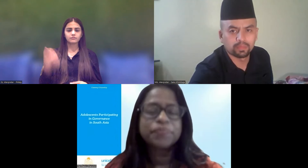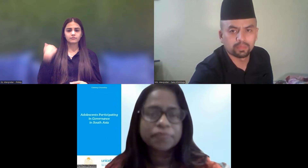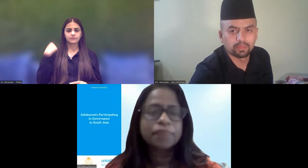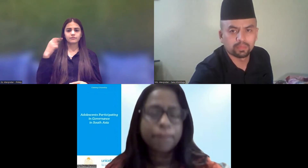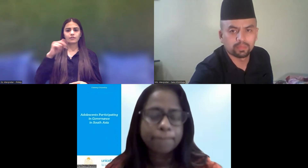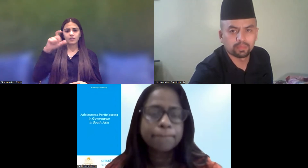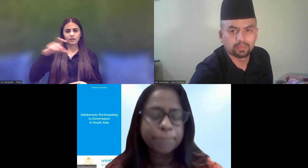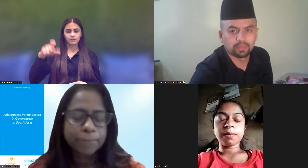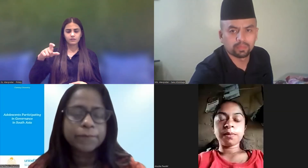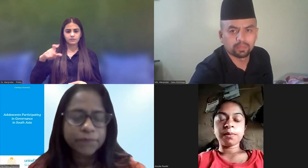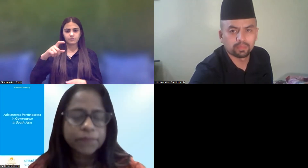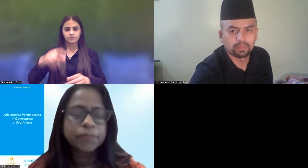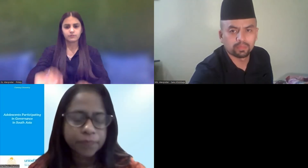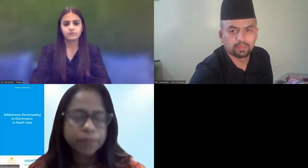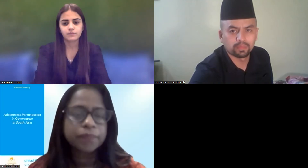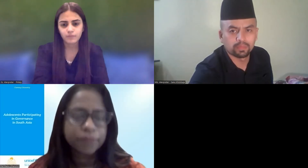चाहिँ अनुष्का पौडेल